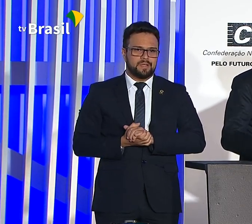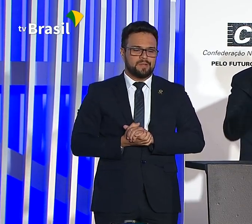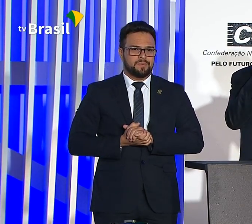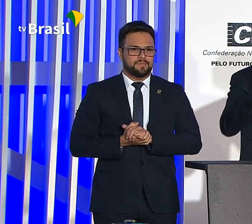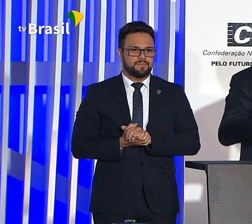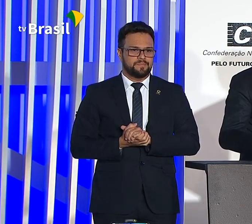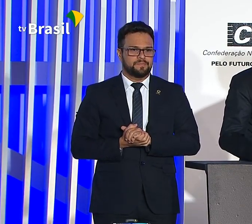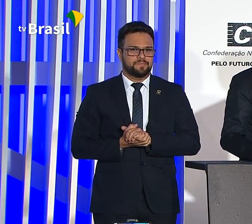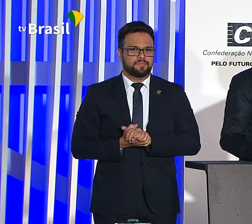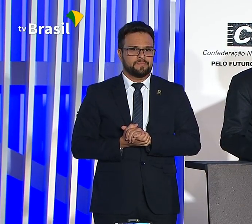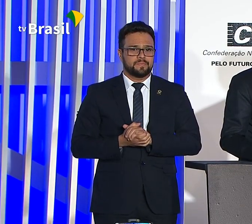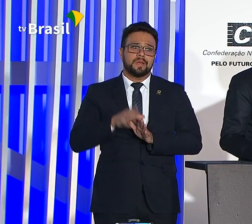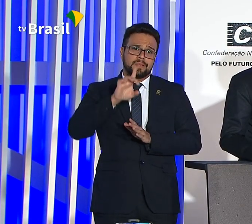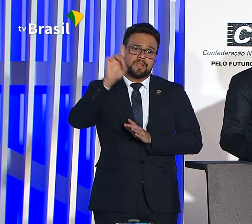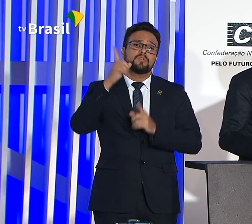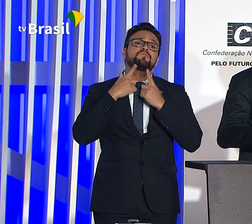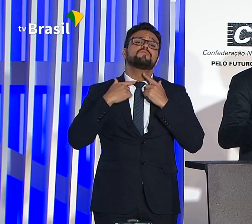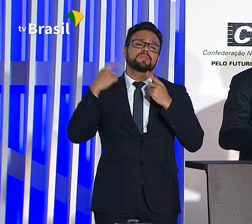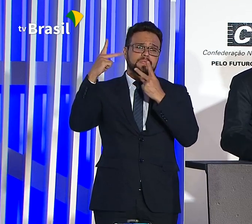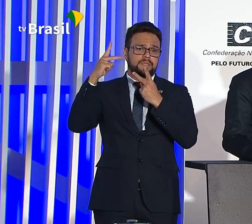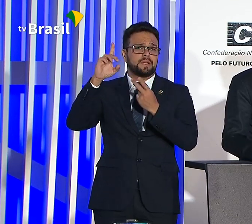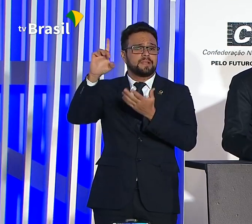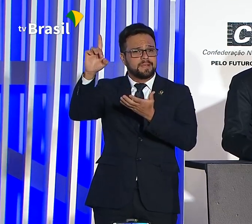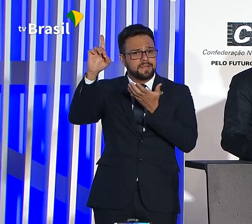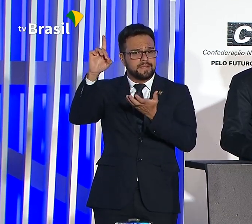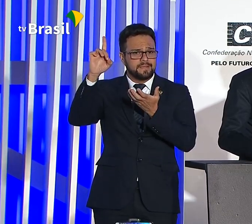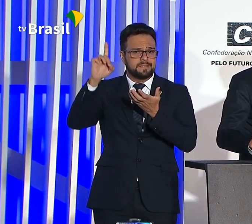que deus colocar